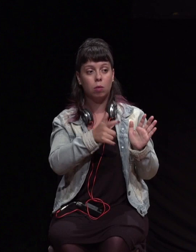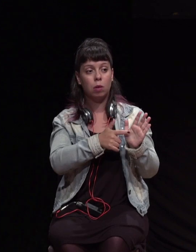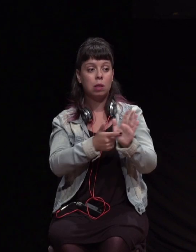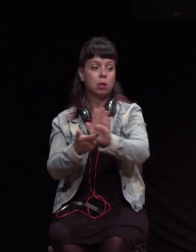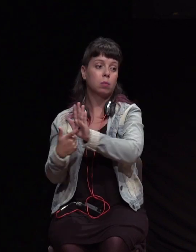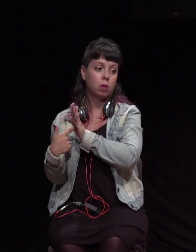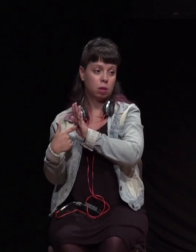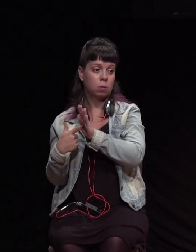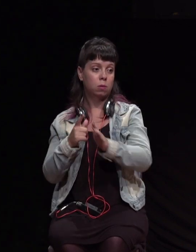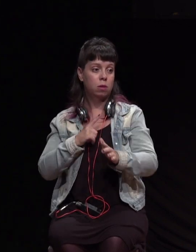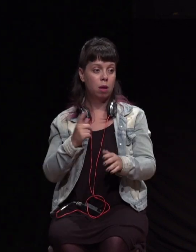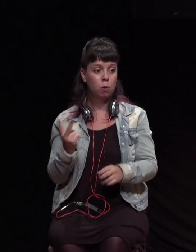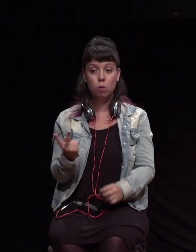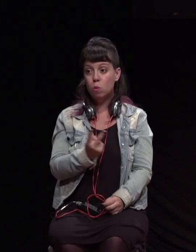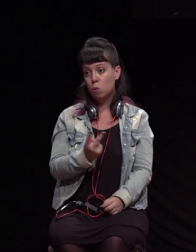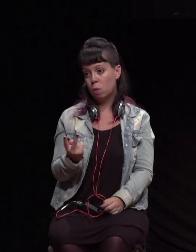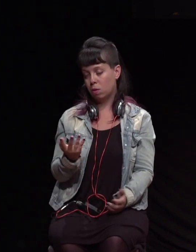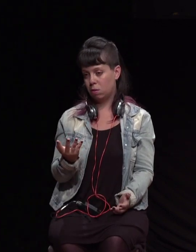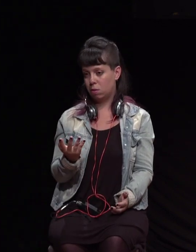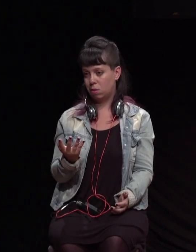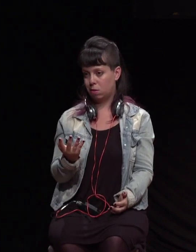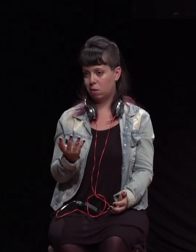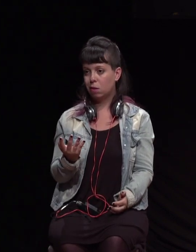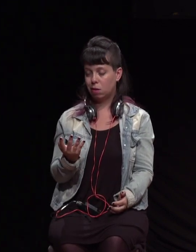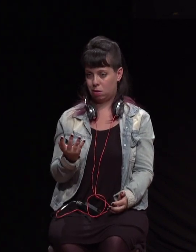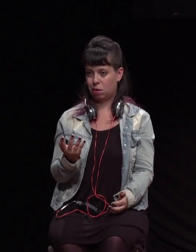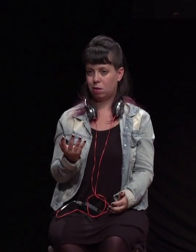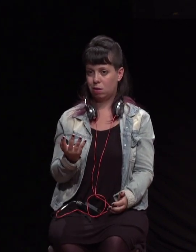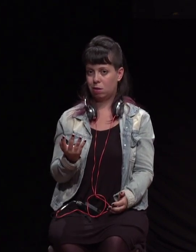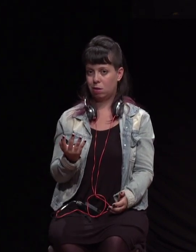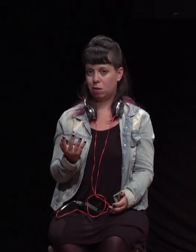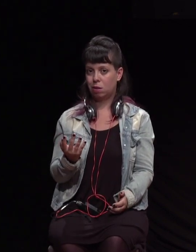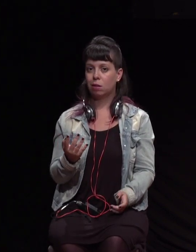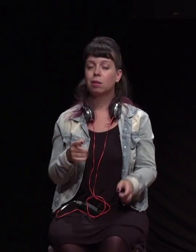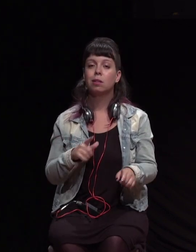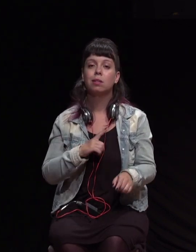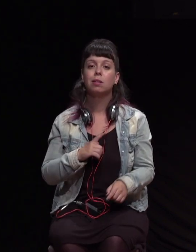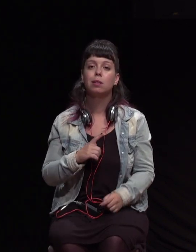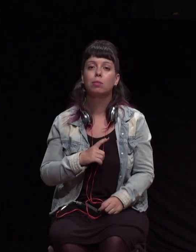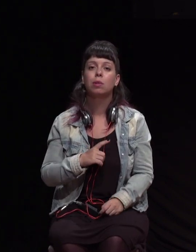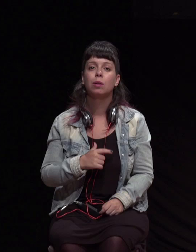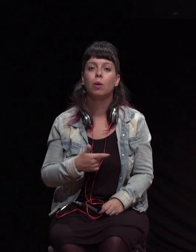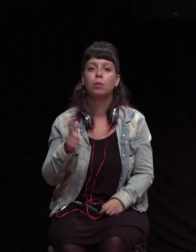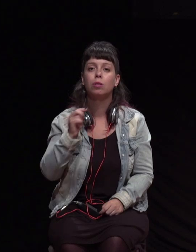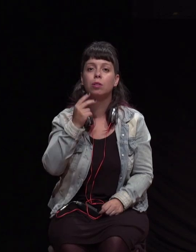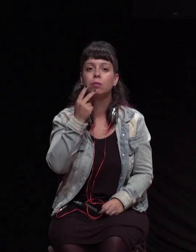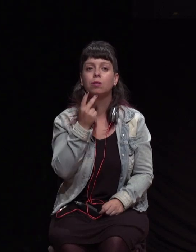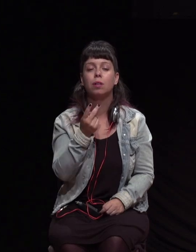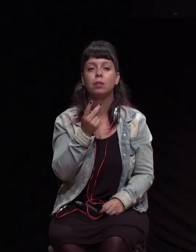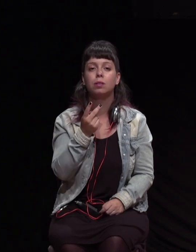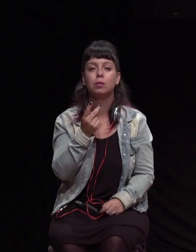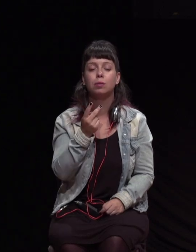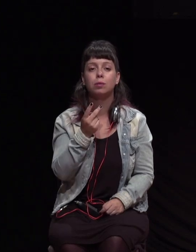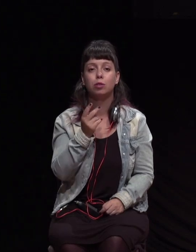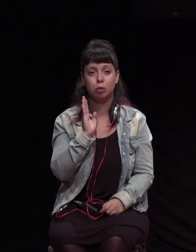duas compulsões fundamentais, né? E depois a questão fundamental, acho que é essa mesmo que a gente já estava falando, né? Você já partilha,